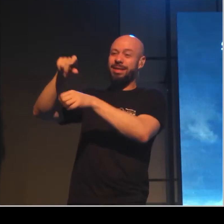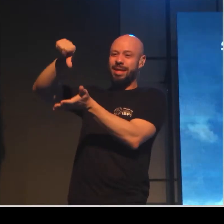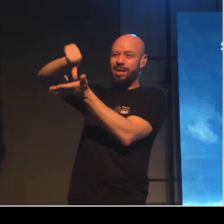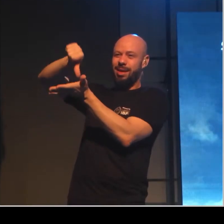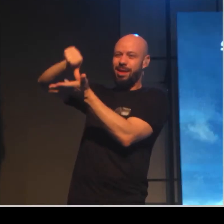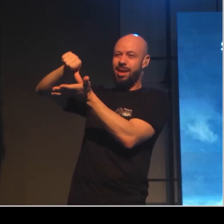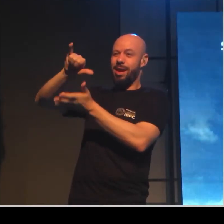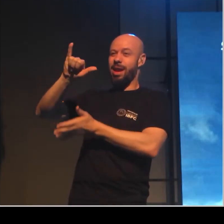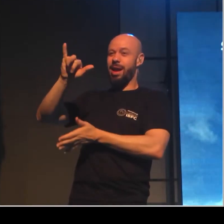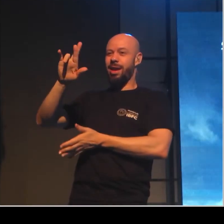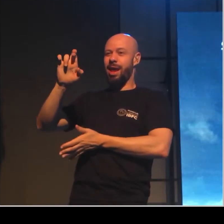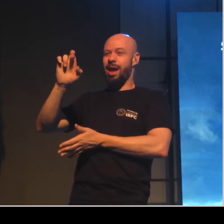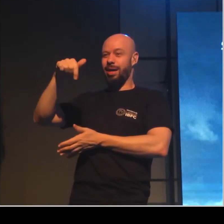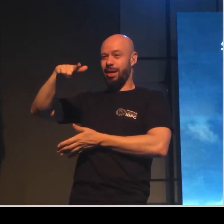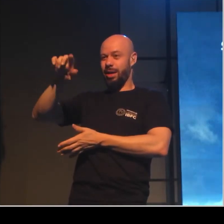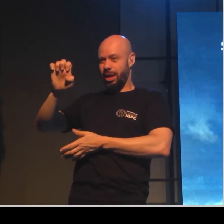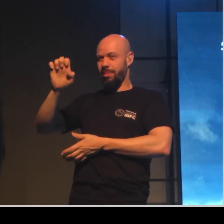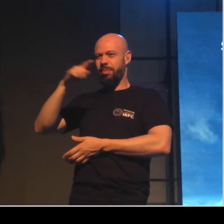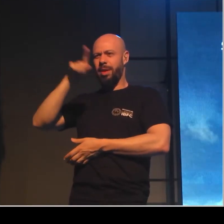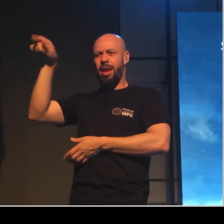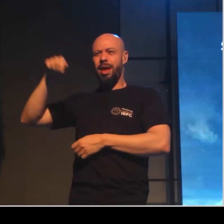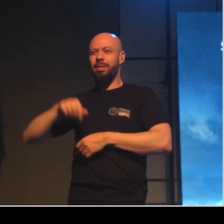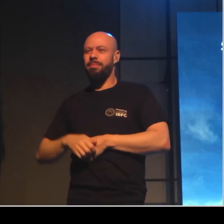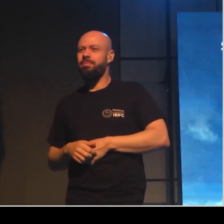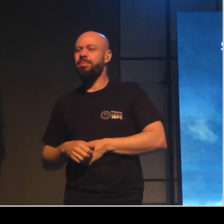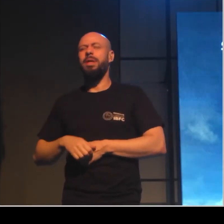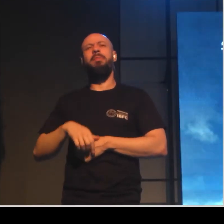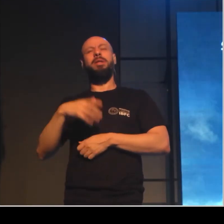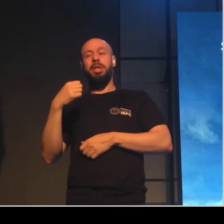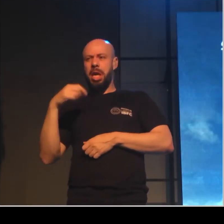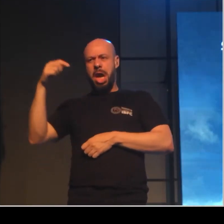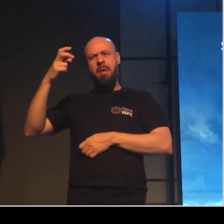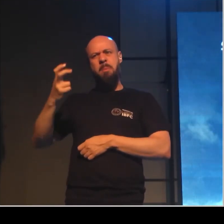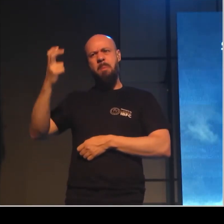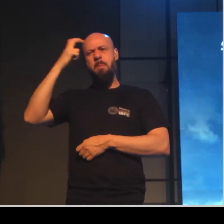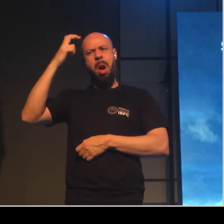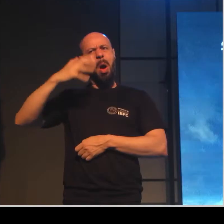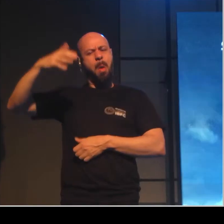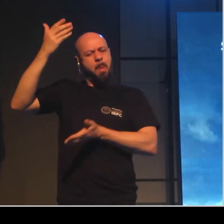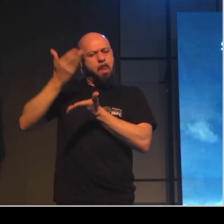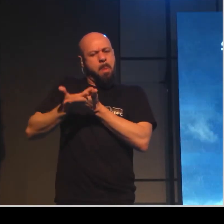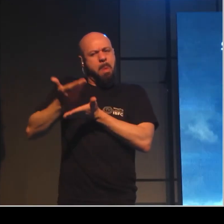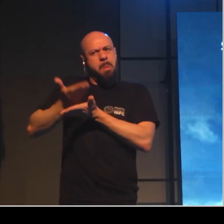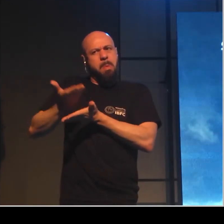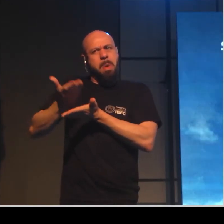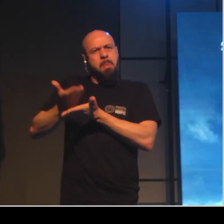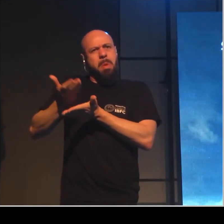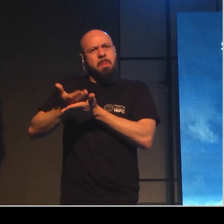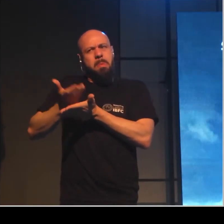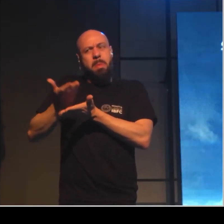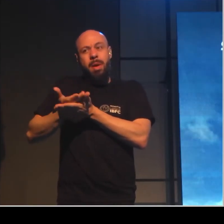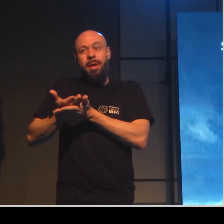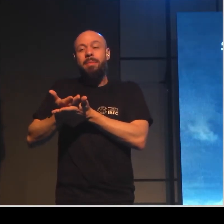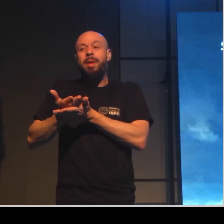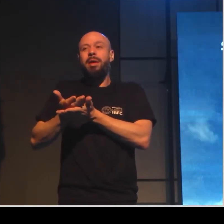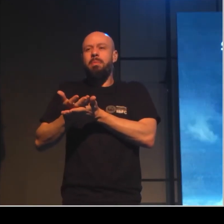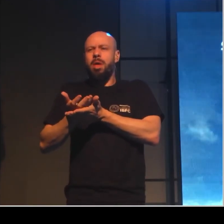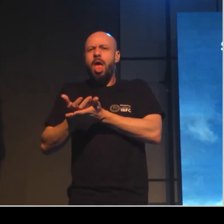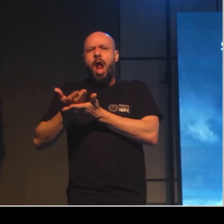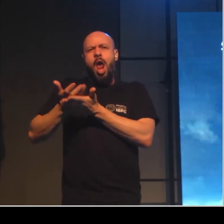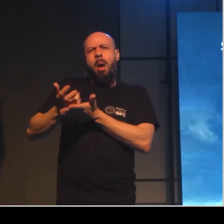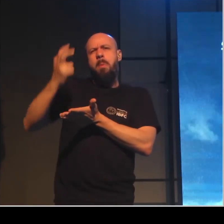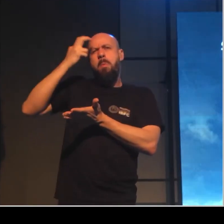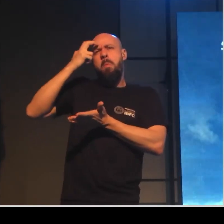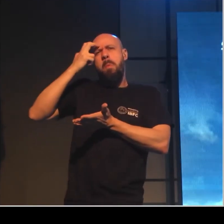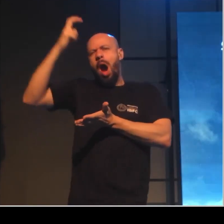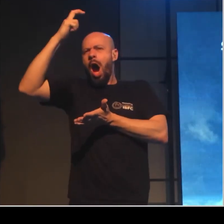pessoas cultas, estudiosos, pessoas que estavam numa perseguição intelectual, homens